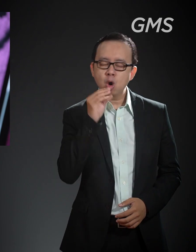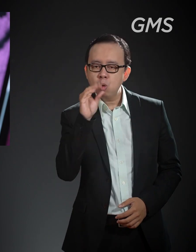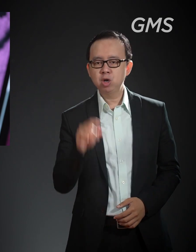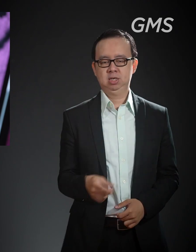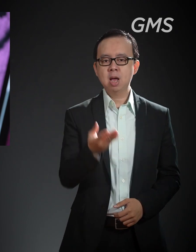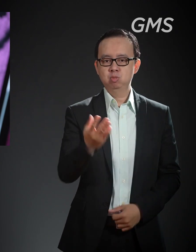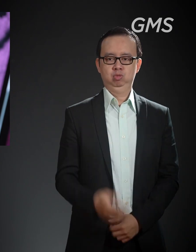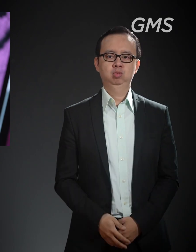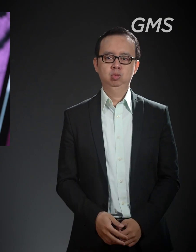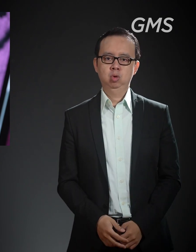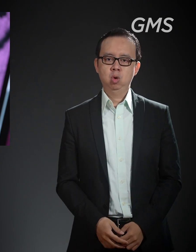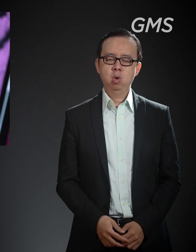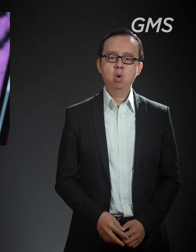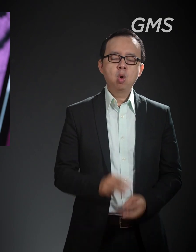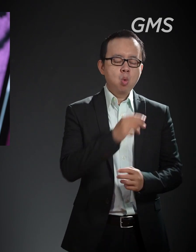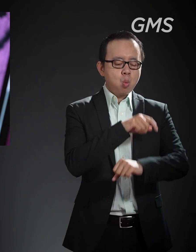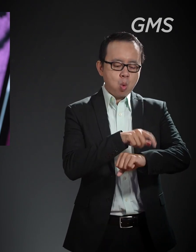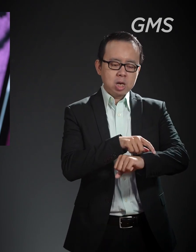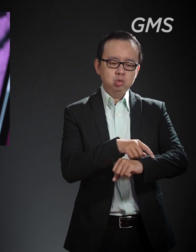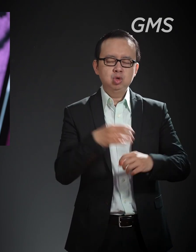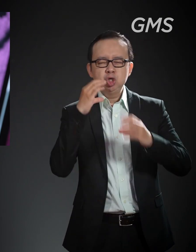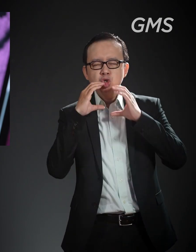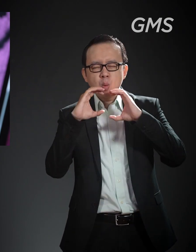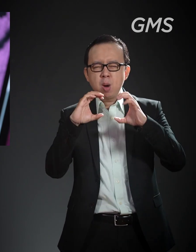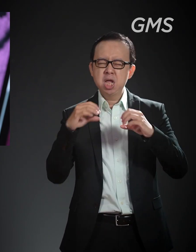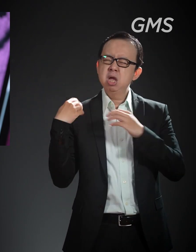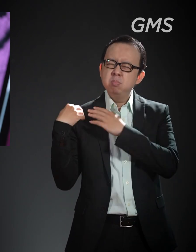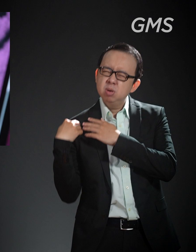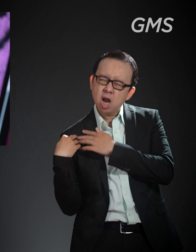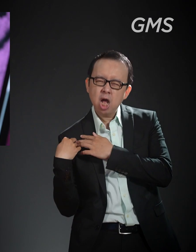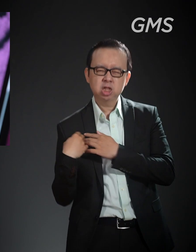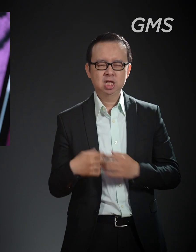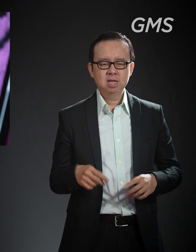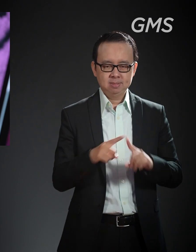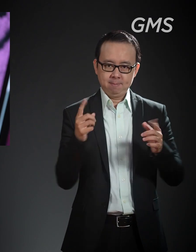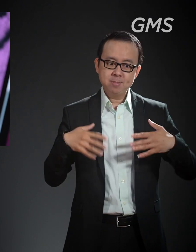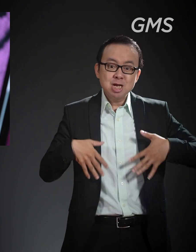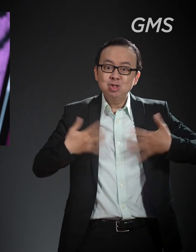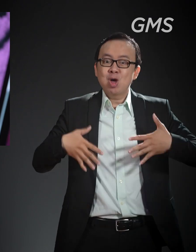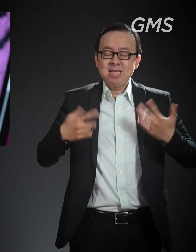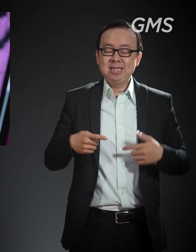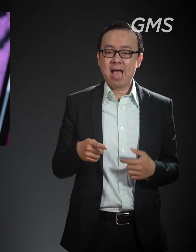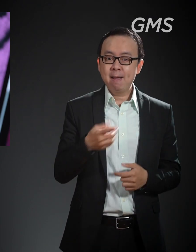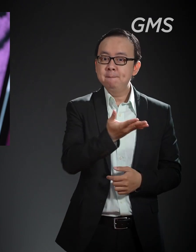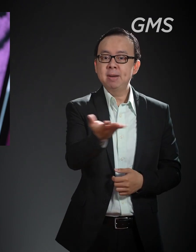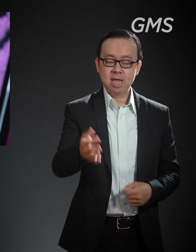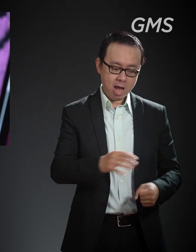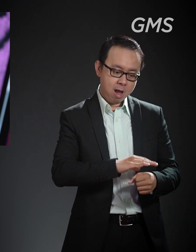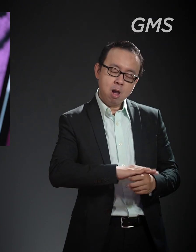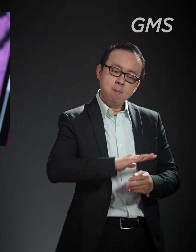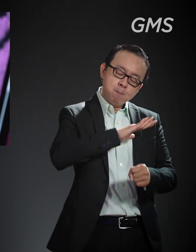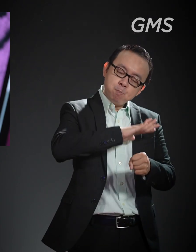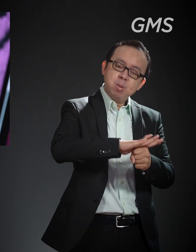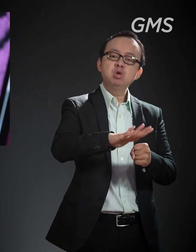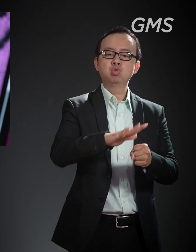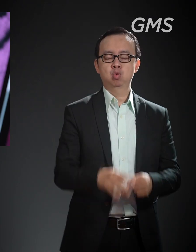dengan berat dalam pelbagai penderitaan, sukacita mereka meluap dan meskipun mereka sangat